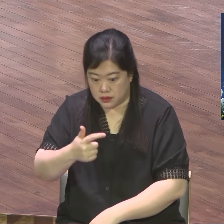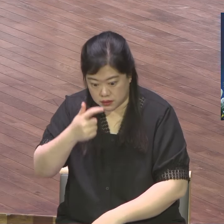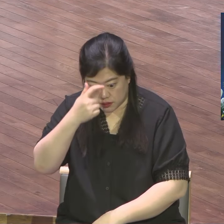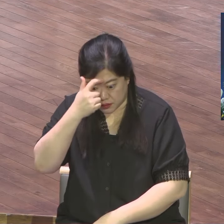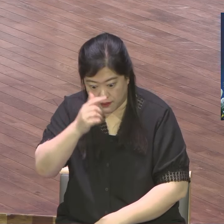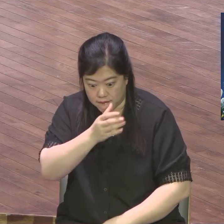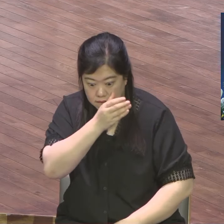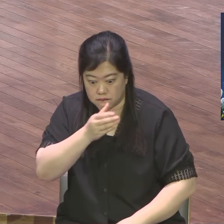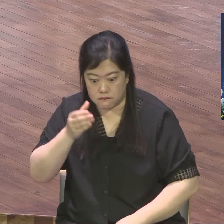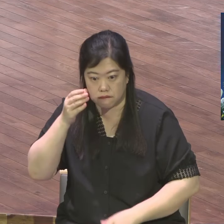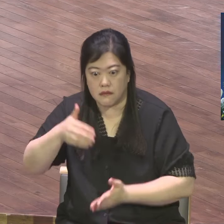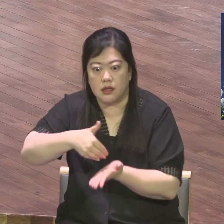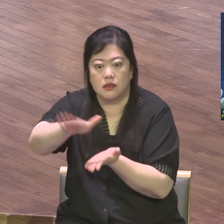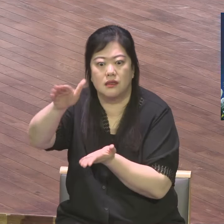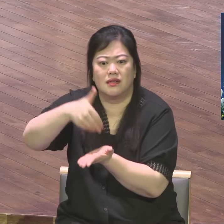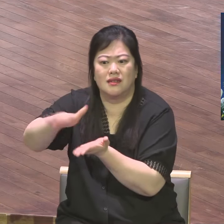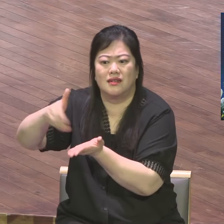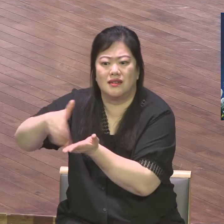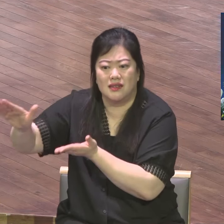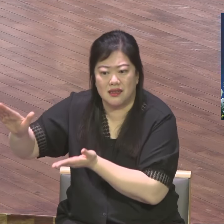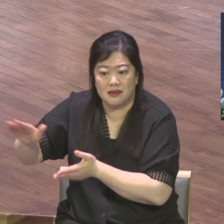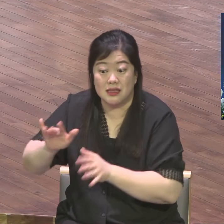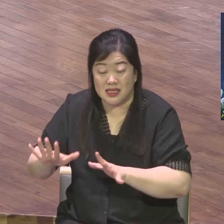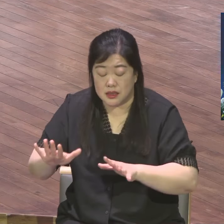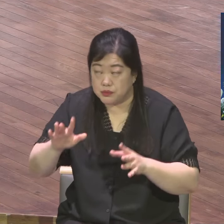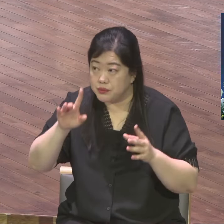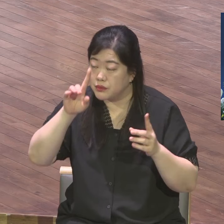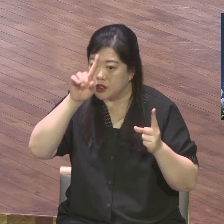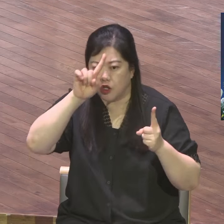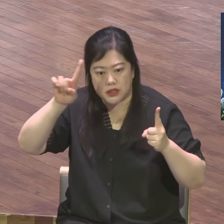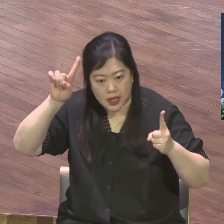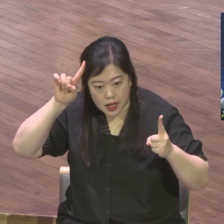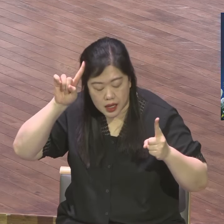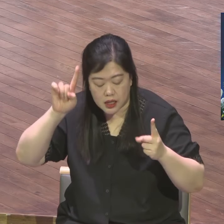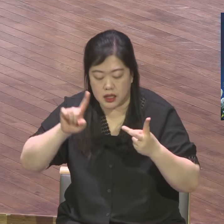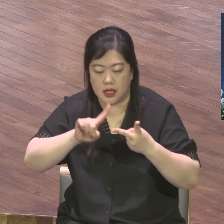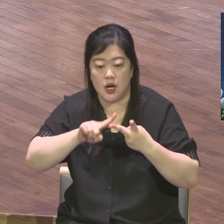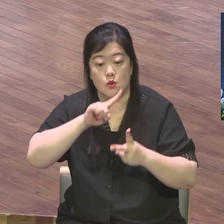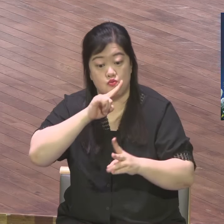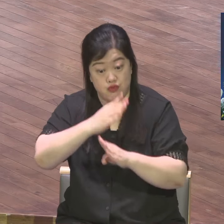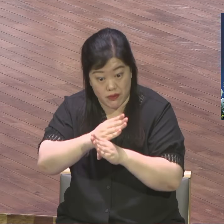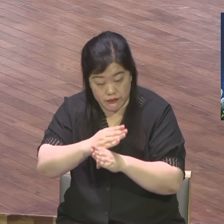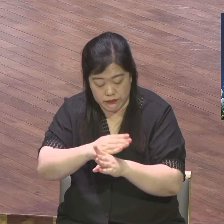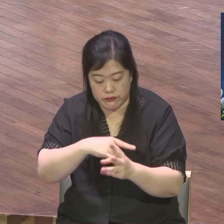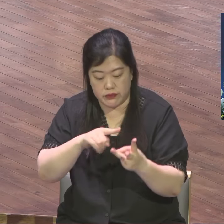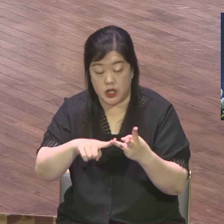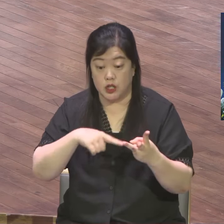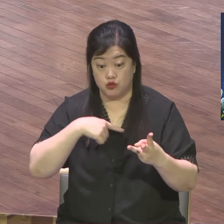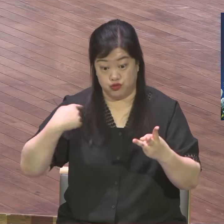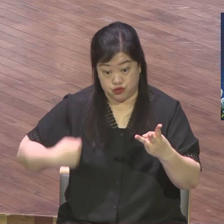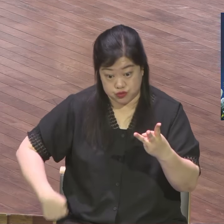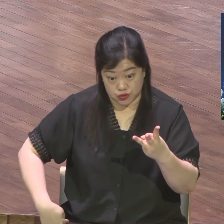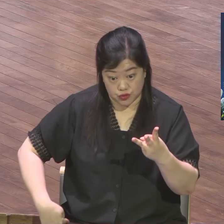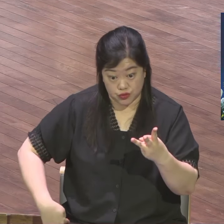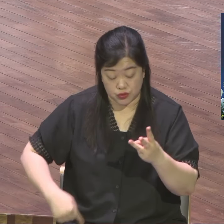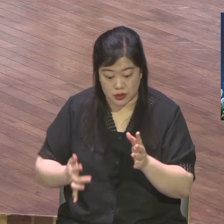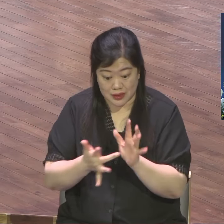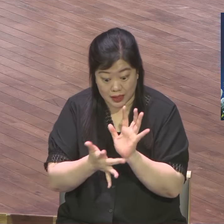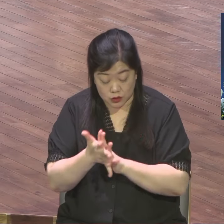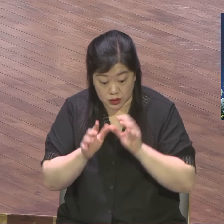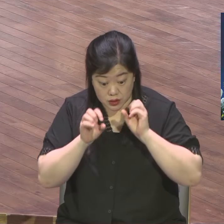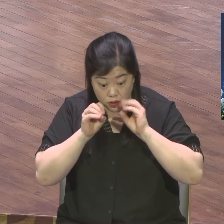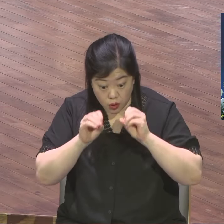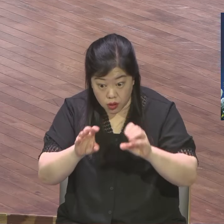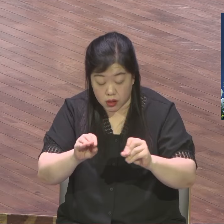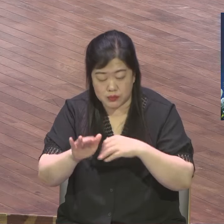중국, 러시아, 북한입니다. 공산주의는 뭐냐? 하나님 없는 겁니다.